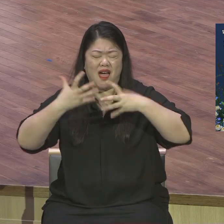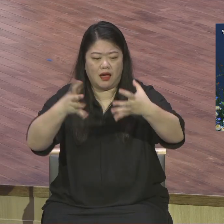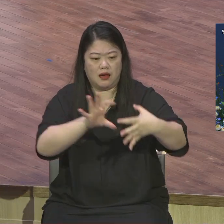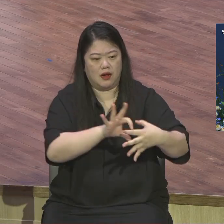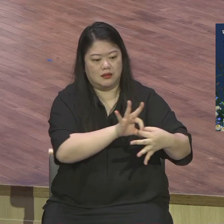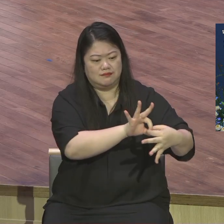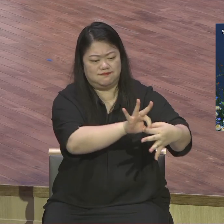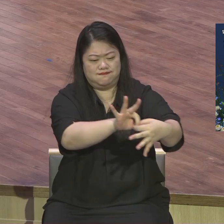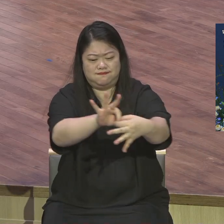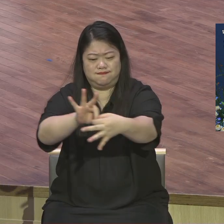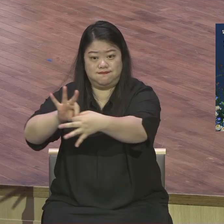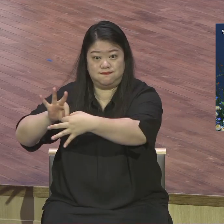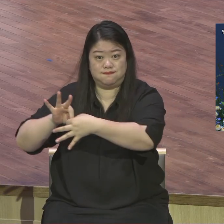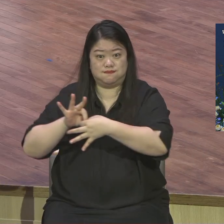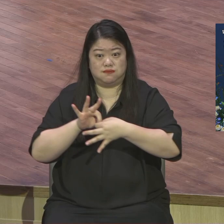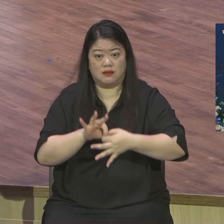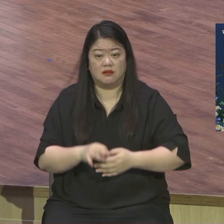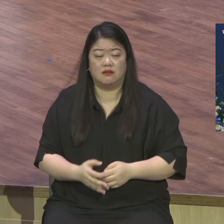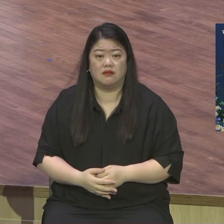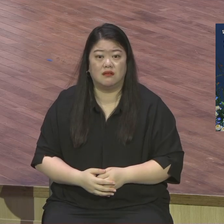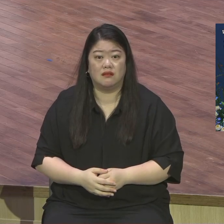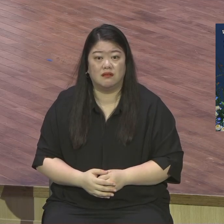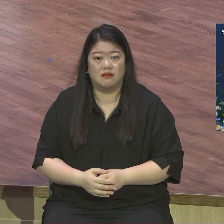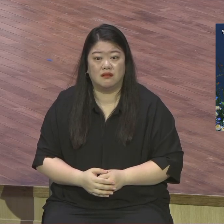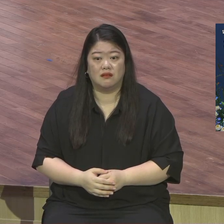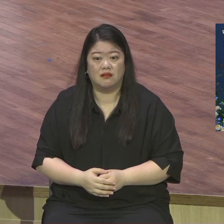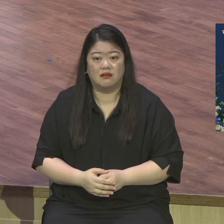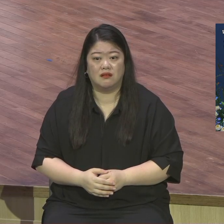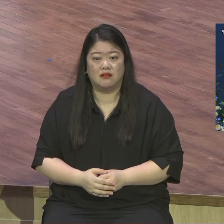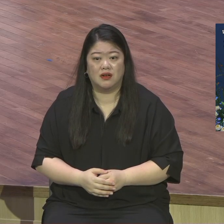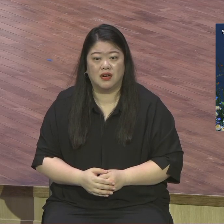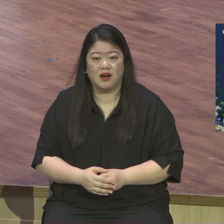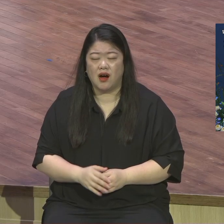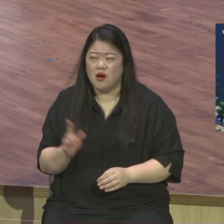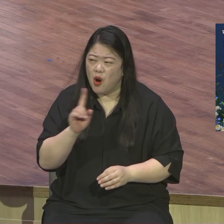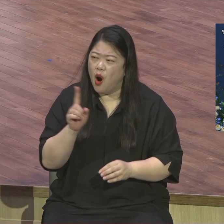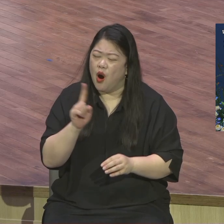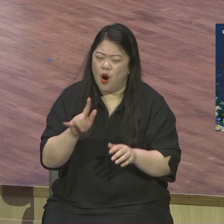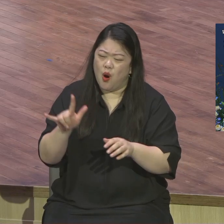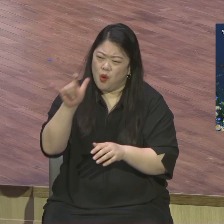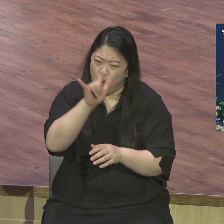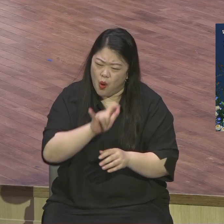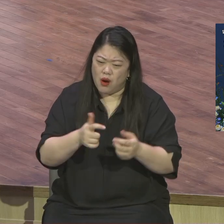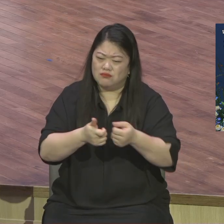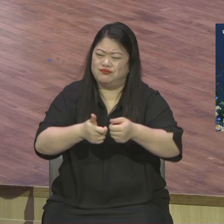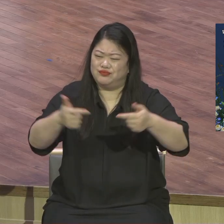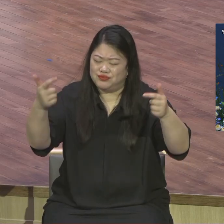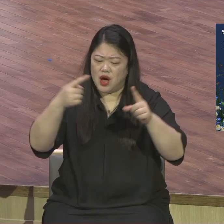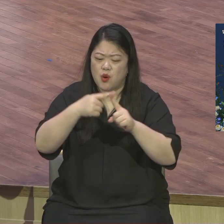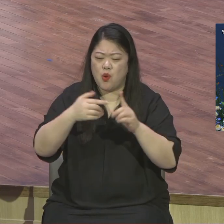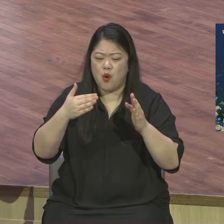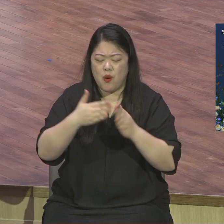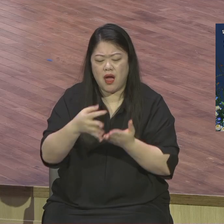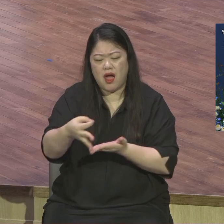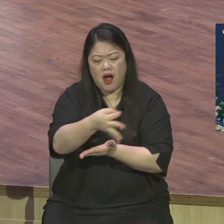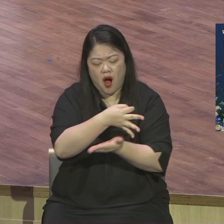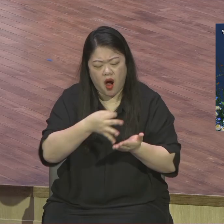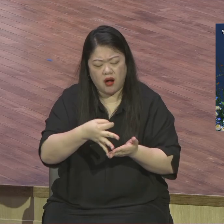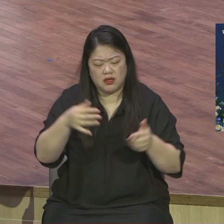문 닫는다 교회가 지금 헌금이 안 들어와서 운영이 안 되고 뭐 난리예요 지금 한국